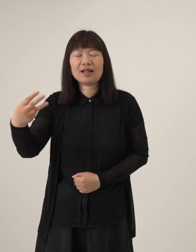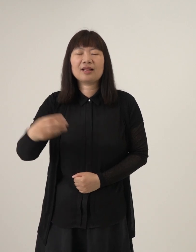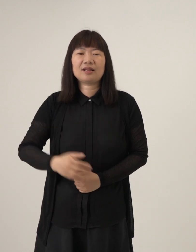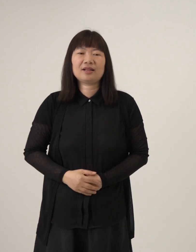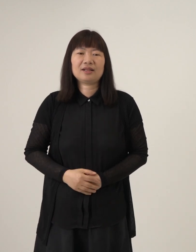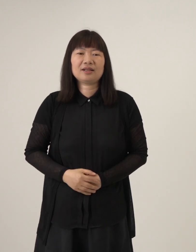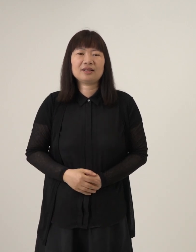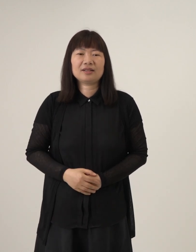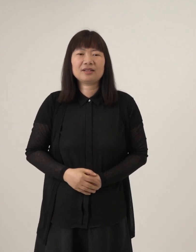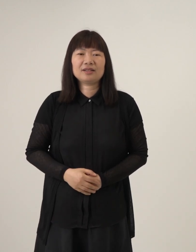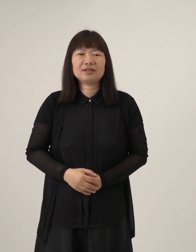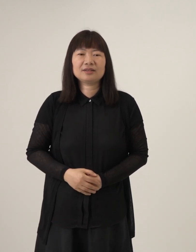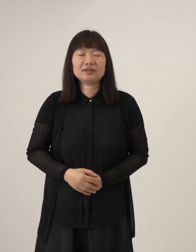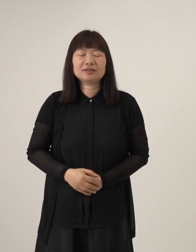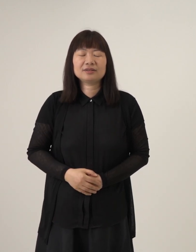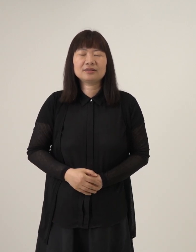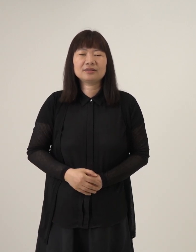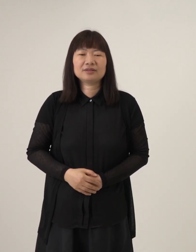마태복음이라는 책은